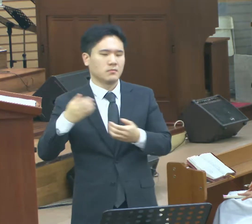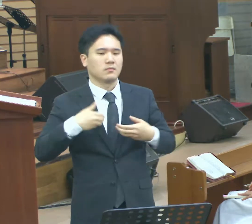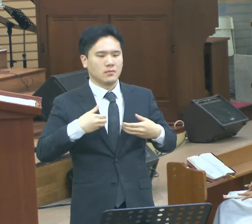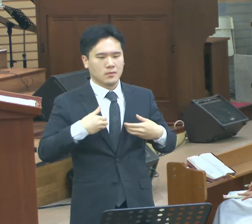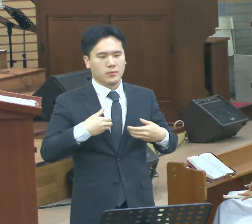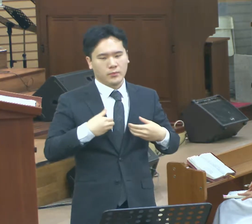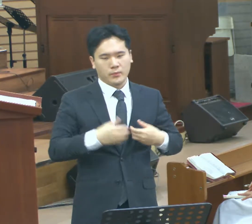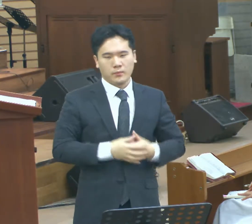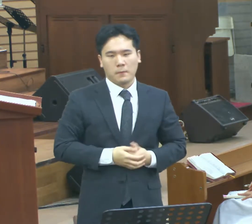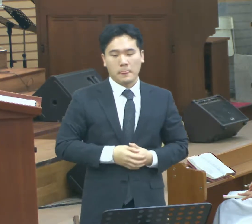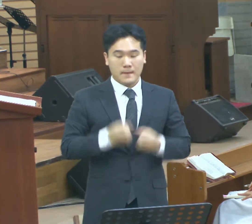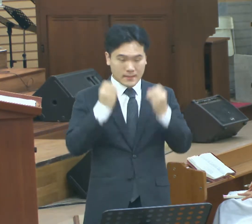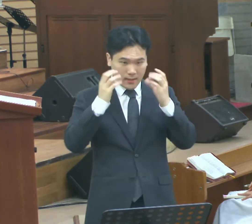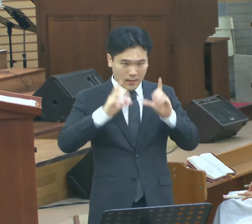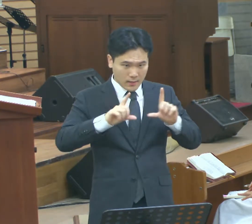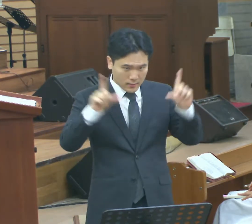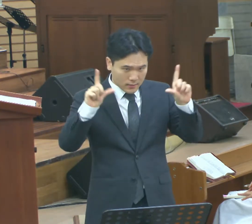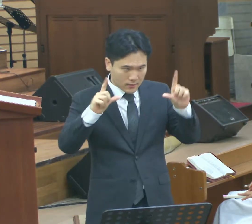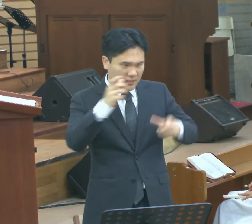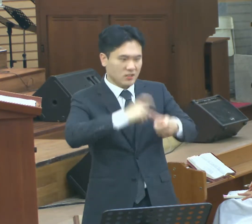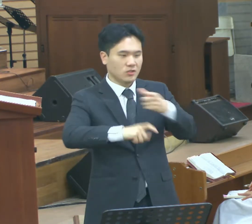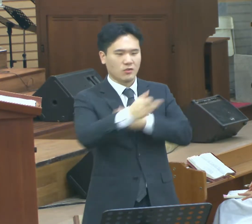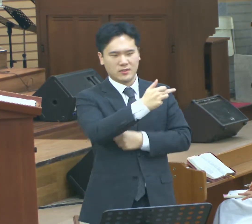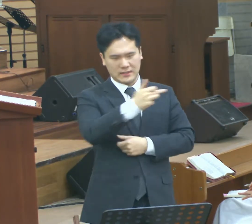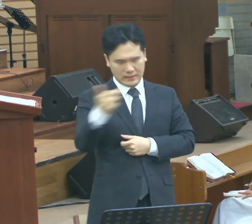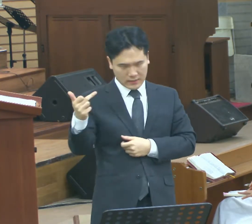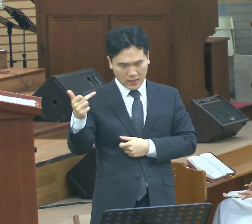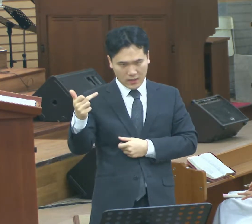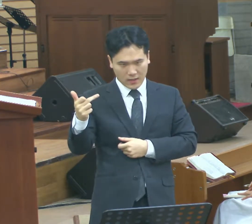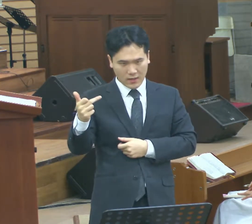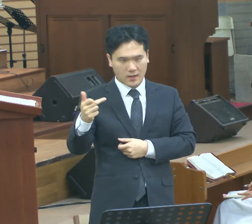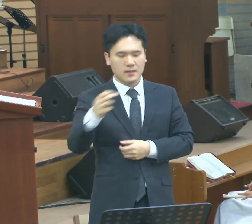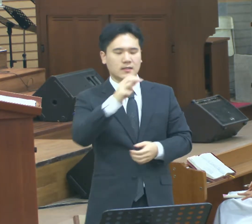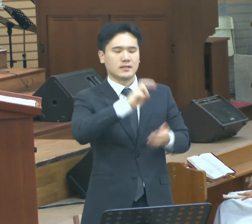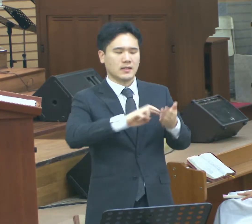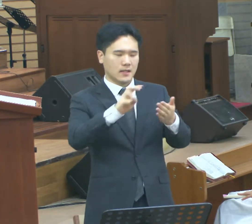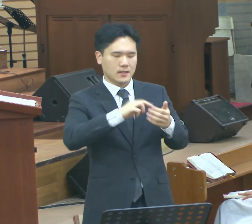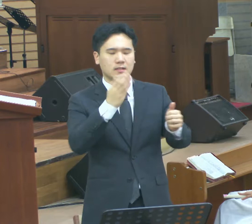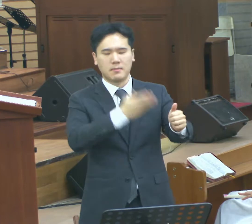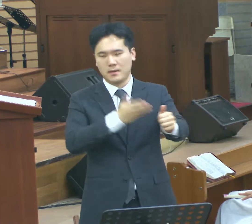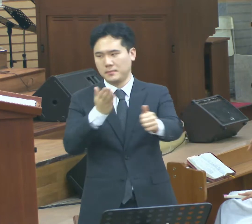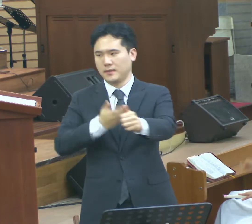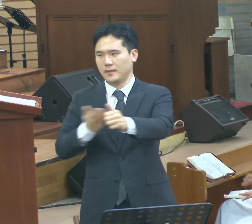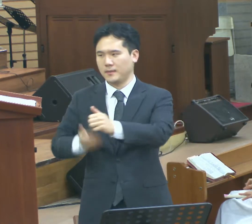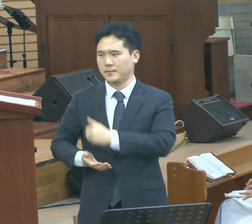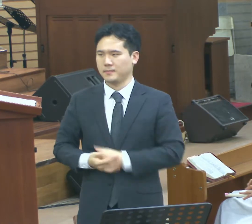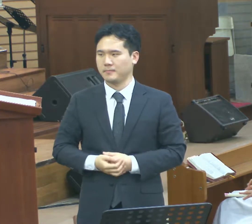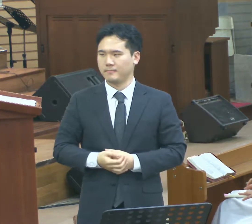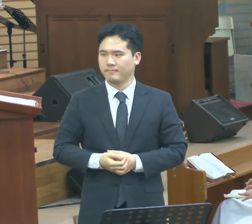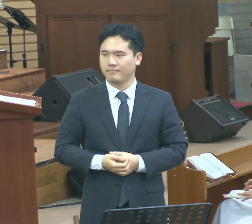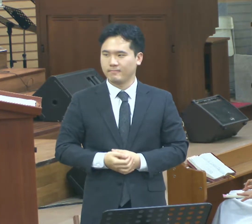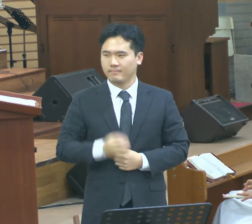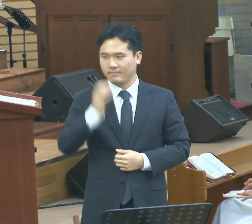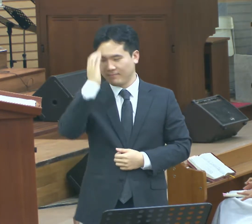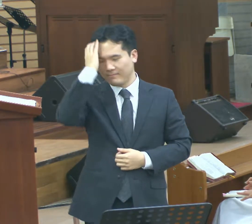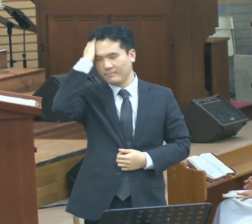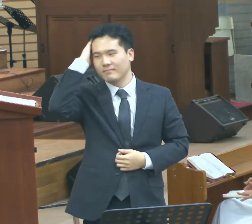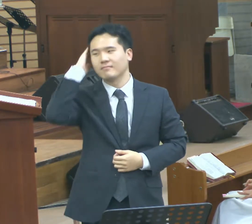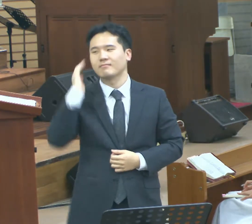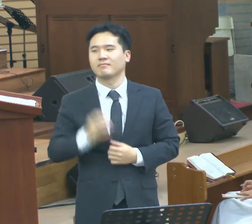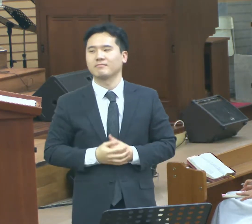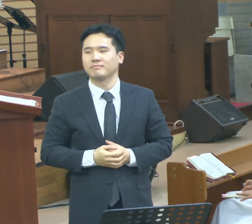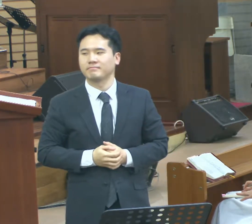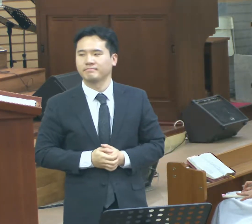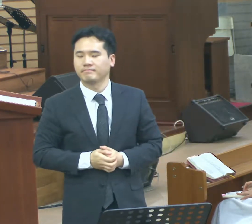새해에는 더 크게 하시기를 바랍니다. 네, 성도들이 아멘 잘 안 해줘도 그건 뭐 성도 들으라고 하는 거 아니니까 큰